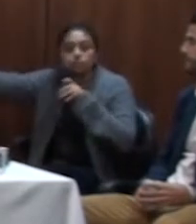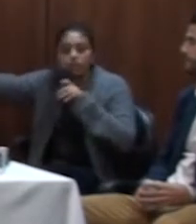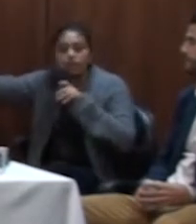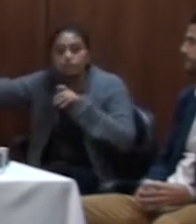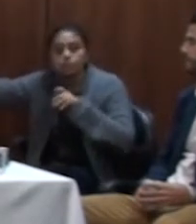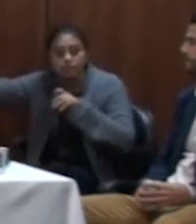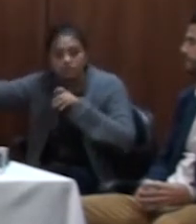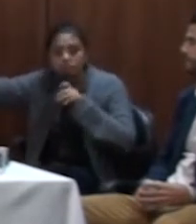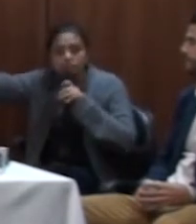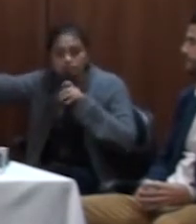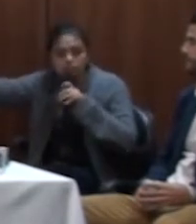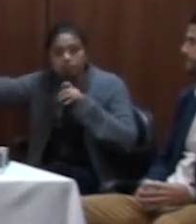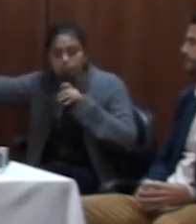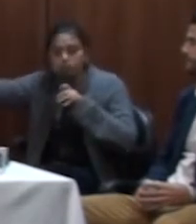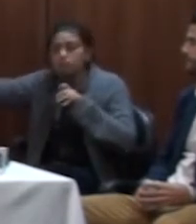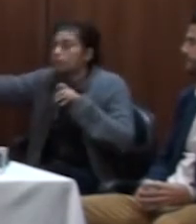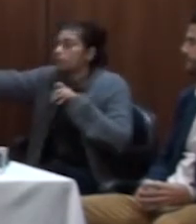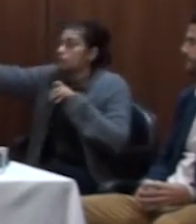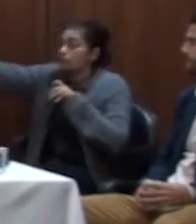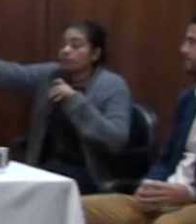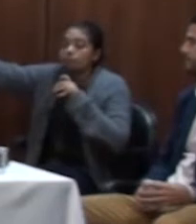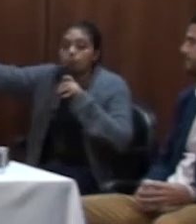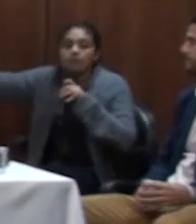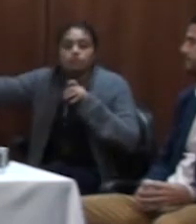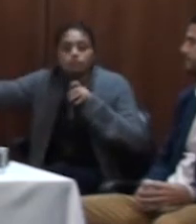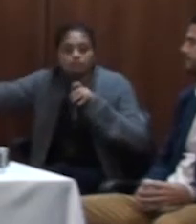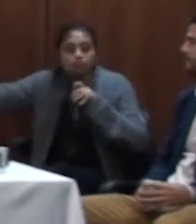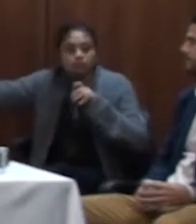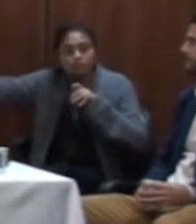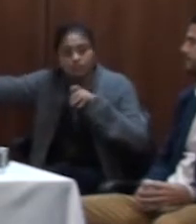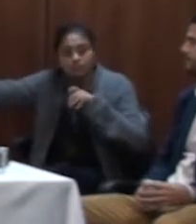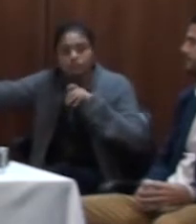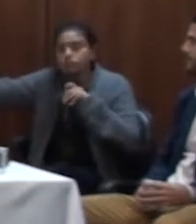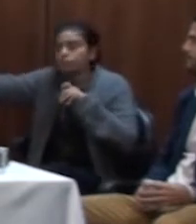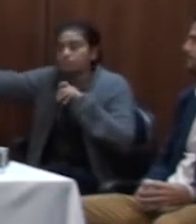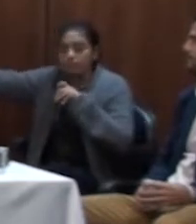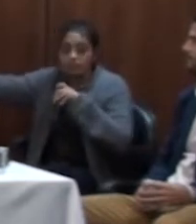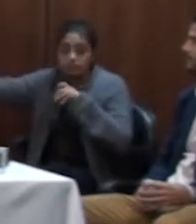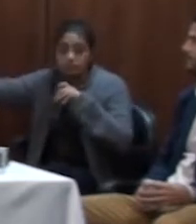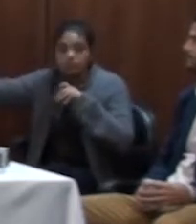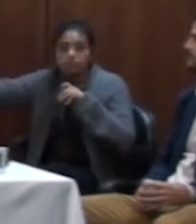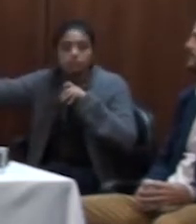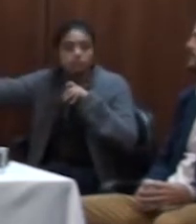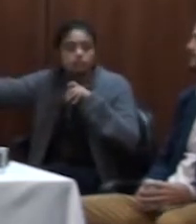que gere o processo transexualizador. Só que na própria resolução 47 de